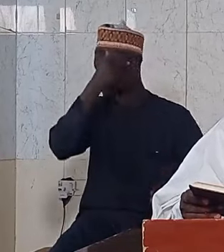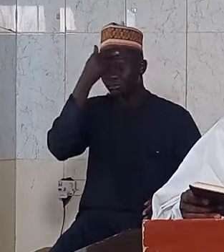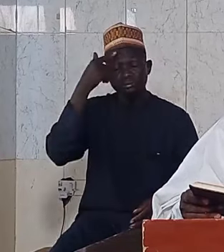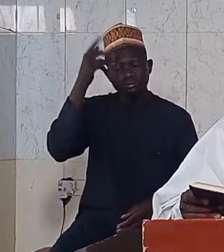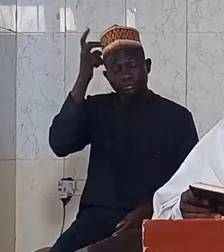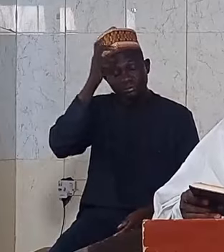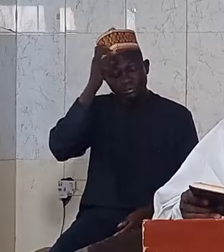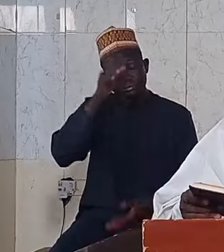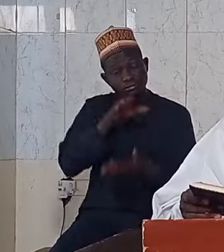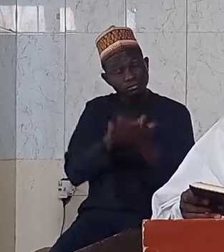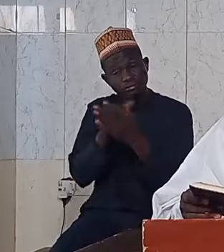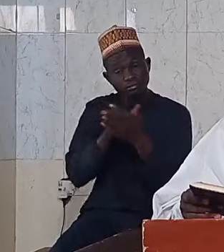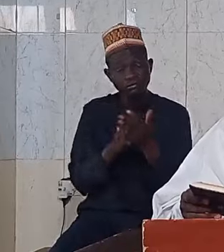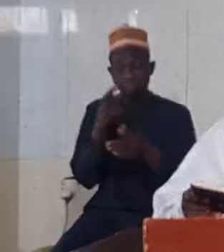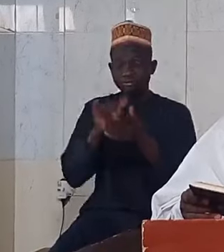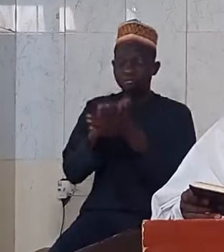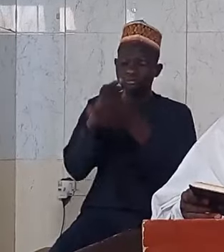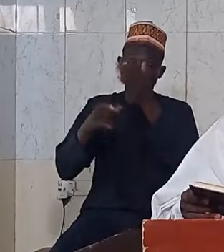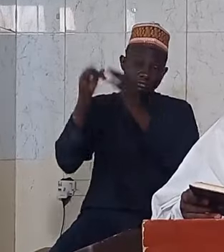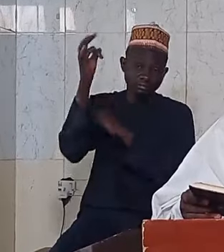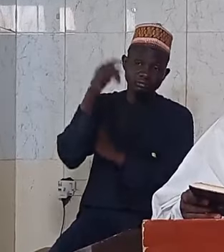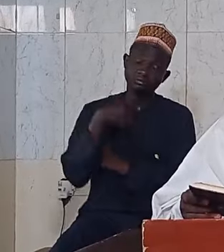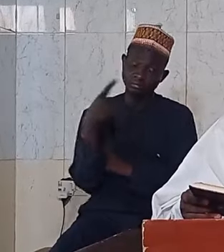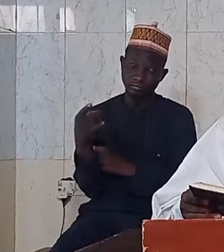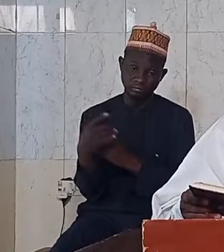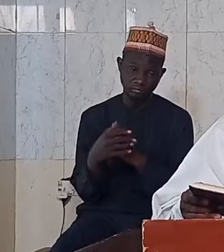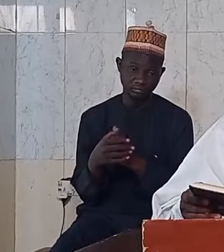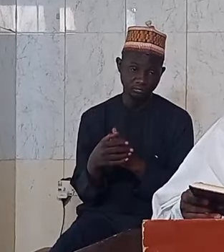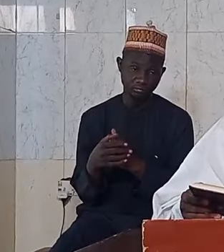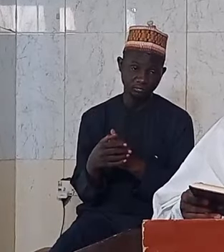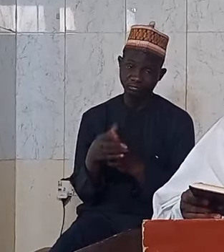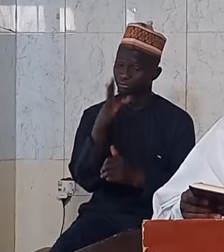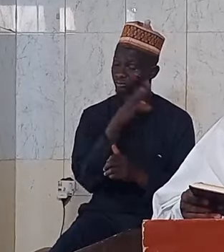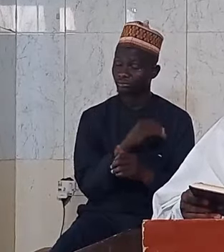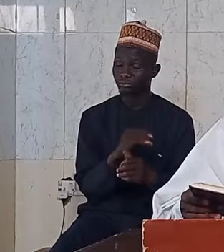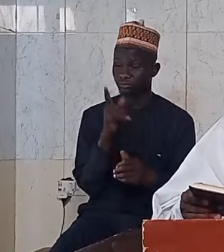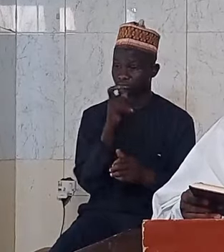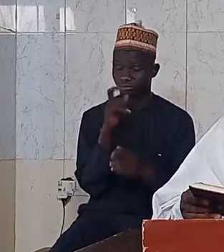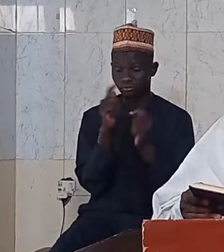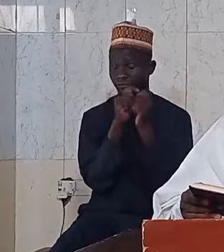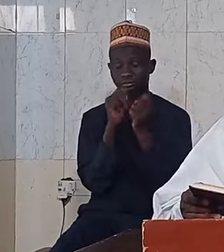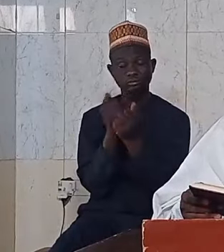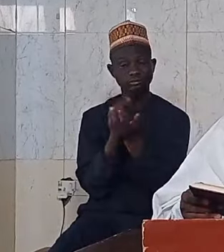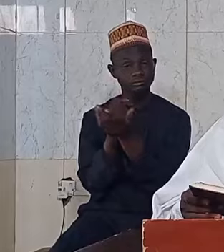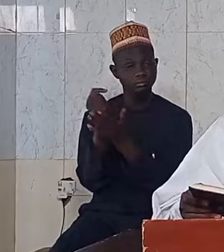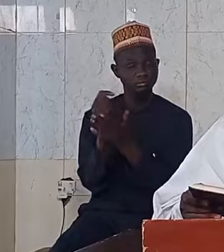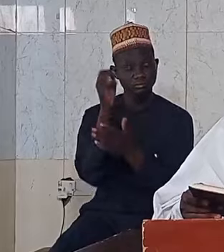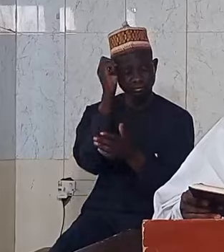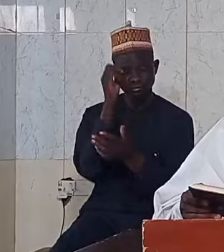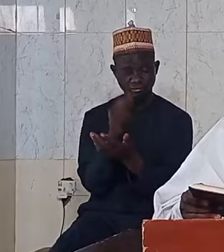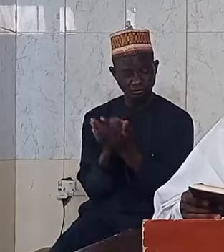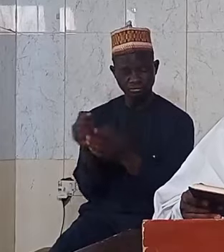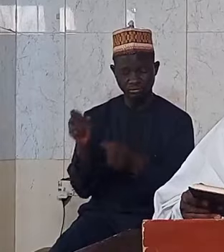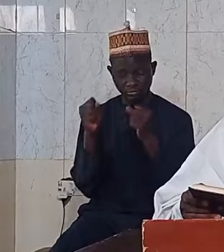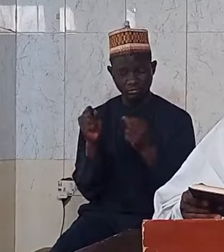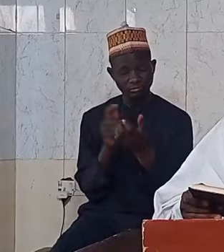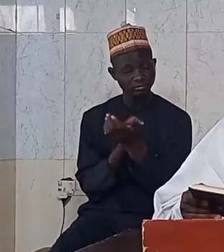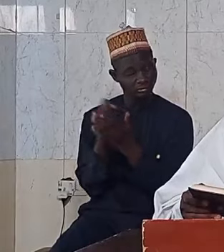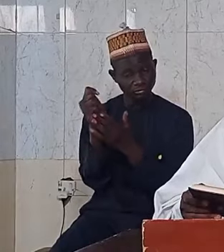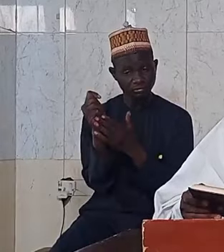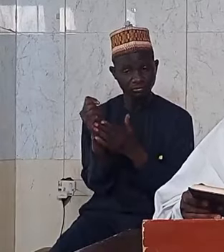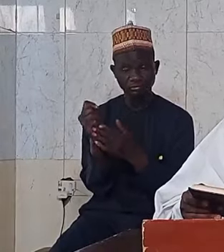دي شي ضعيفي ني إنجي الله أنغاني شي كومي واندكي تارد دا غسكيا تو ينا تارد دا غسكيا غسكيا